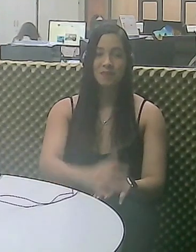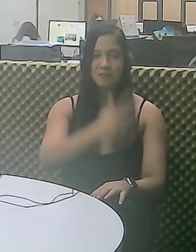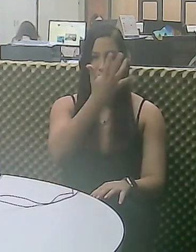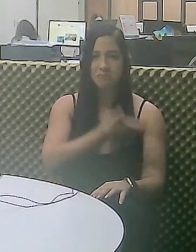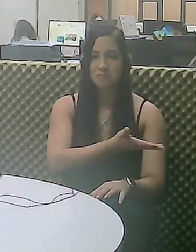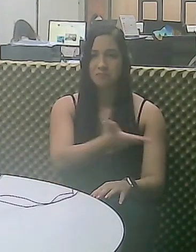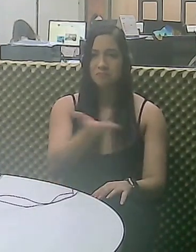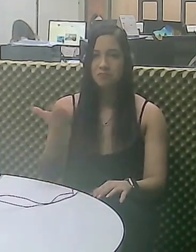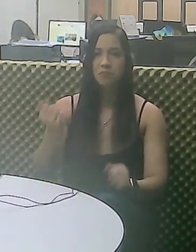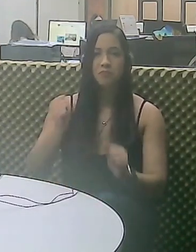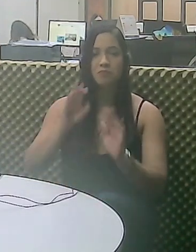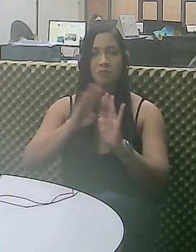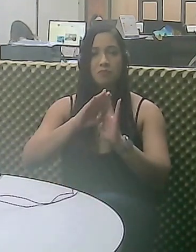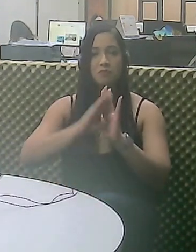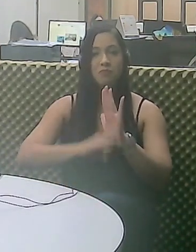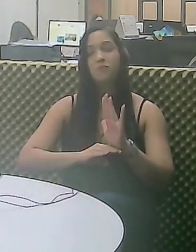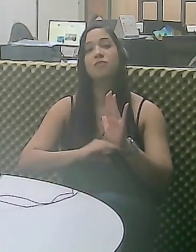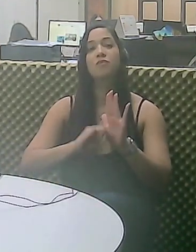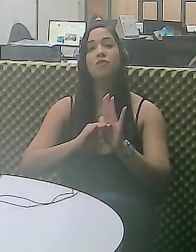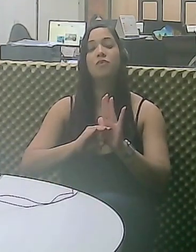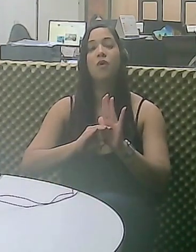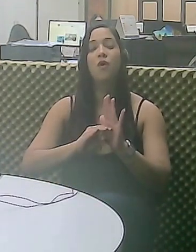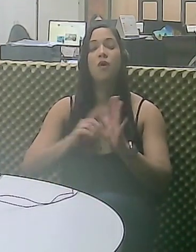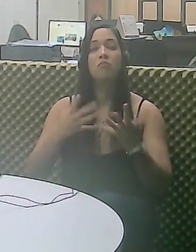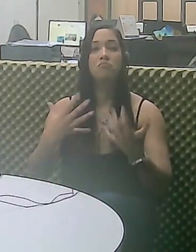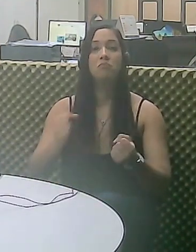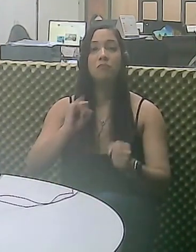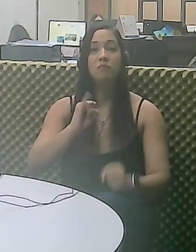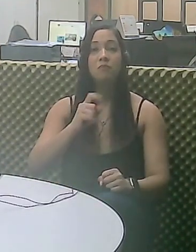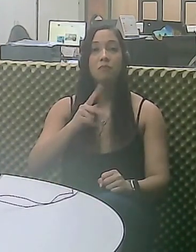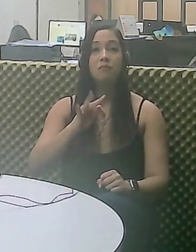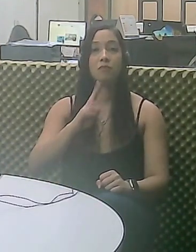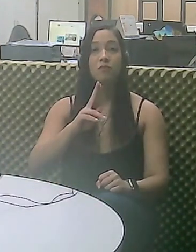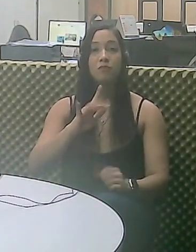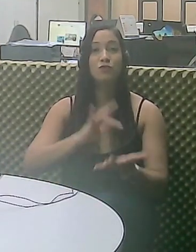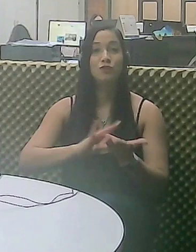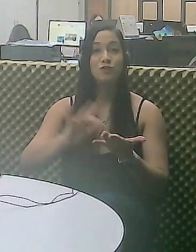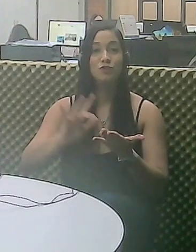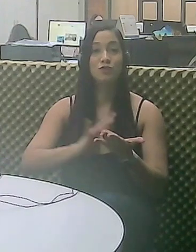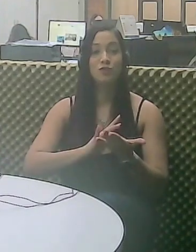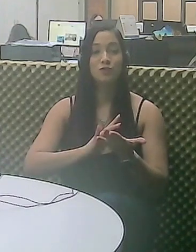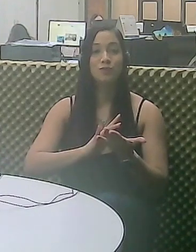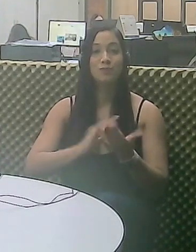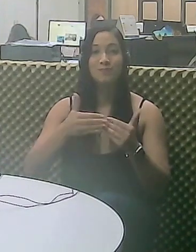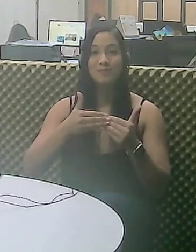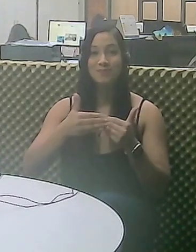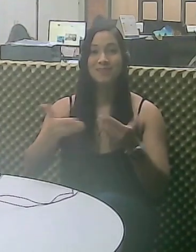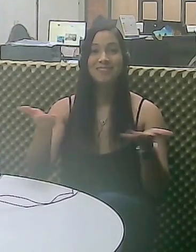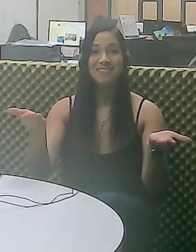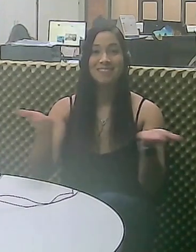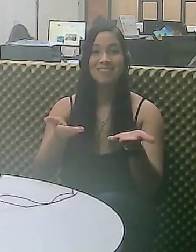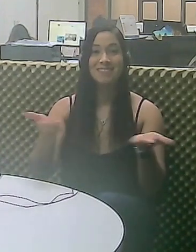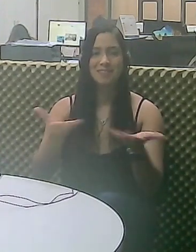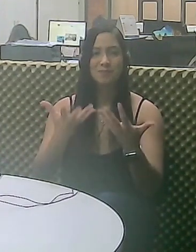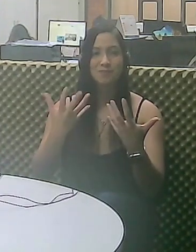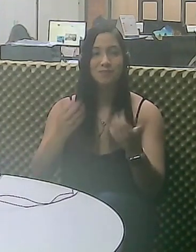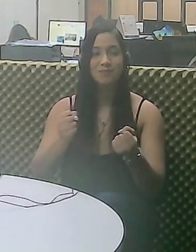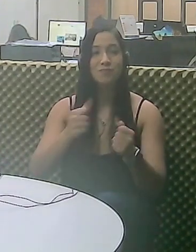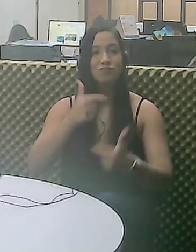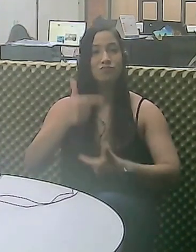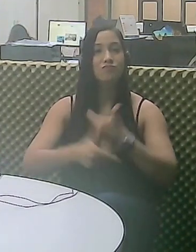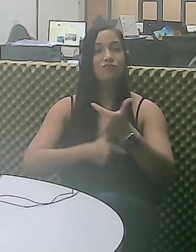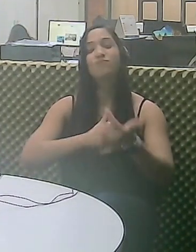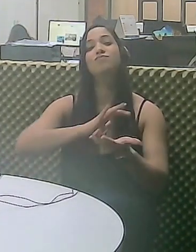Contribuintes podem ter descontos exclusivos com adesão ao IPTU digital. A partir de agora, quem aderir ao